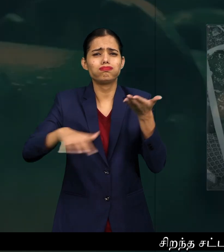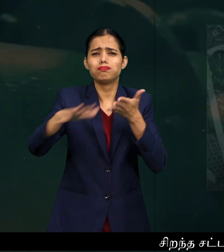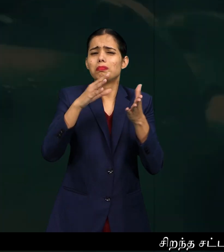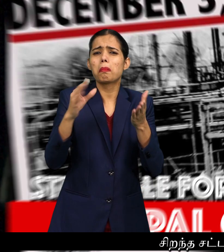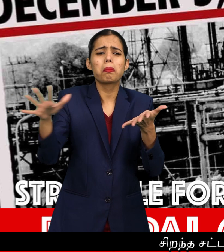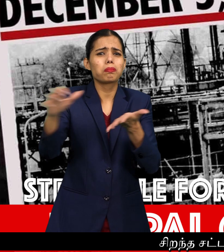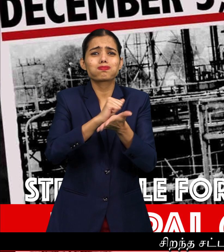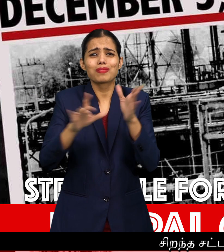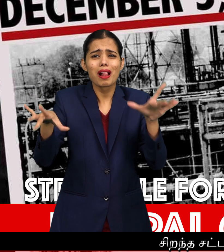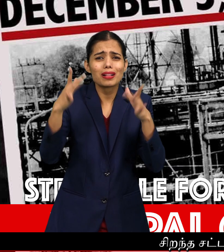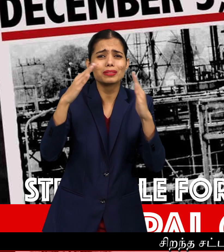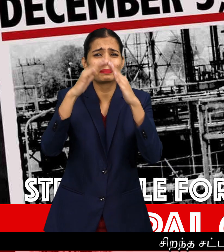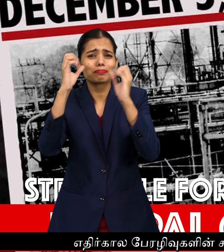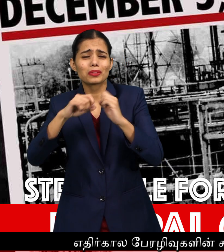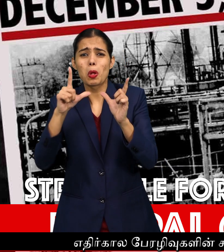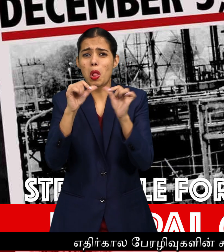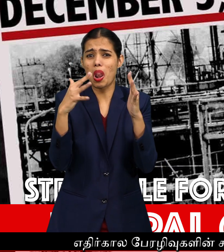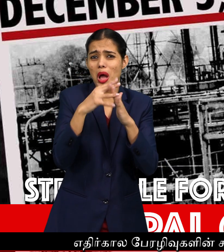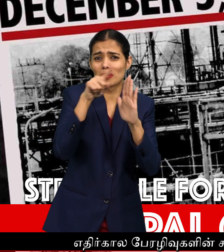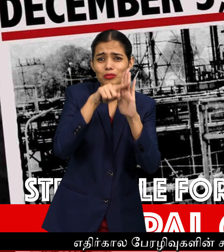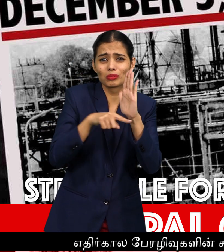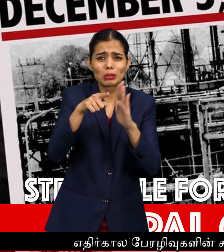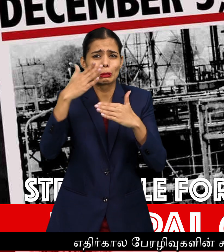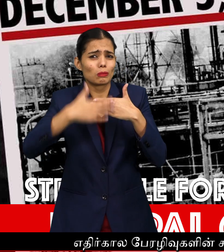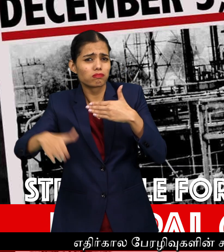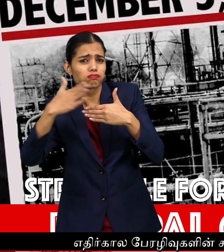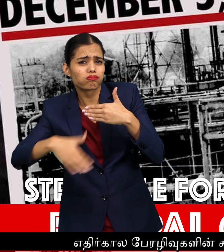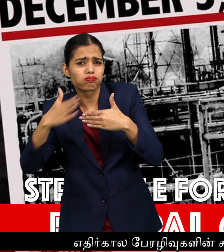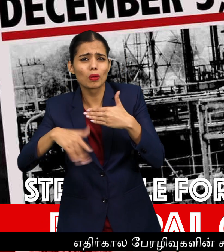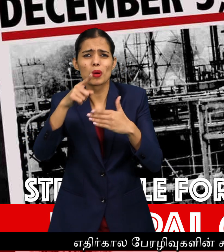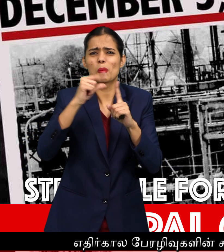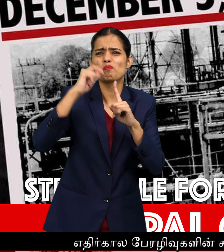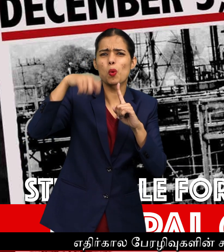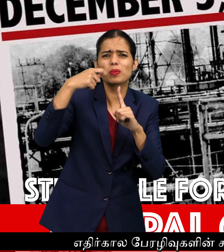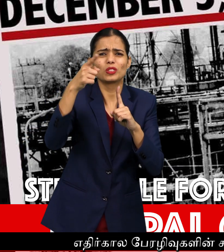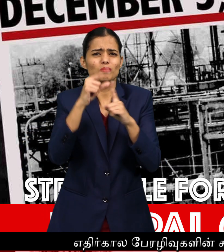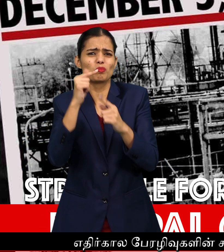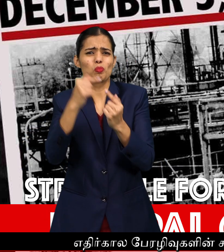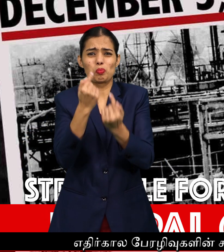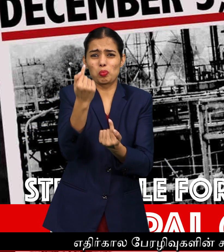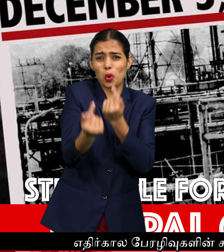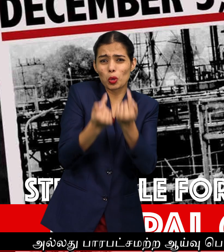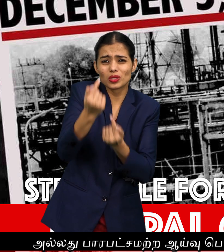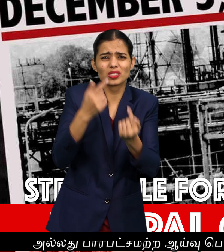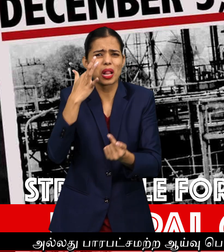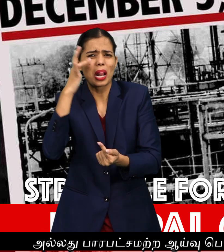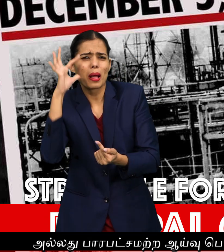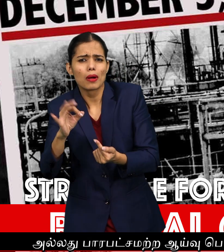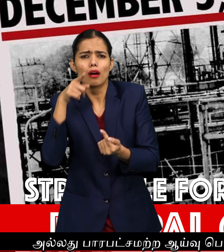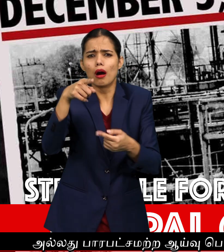சிறந்த சட்டங்கள் இருந்தபோதிலும் எதிர்கால பேரழிவுகளின் சாத்தியத்தை அகற்ற சரியான கொள்கை